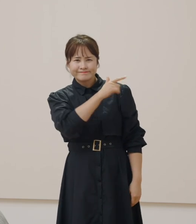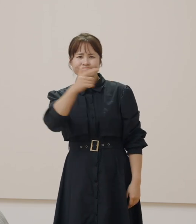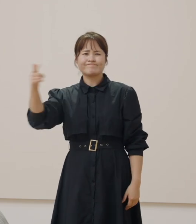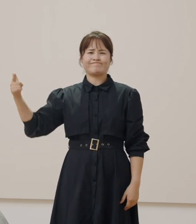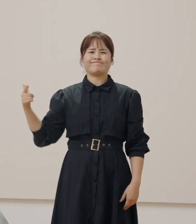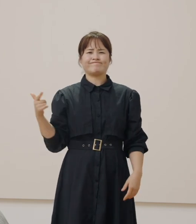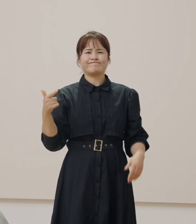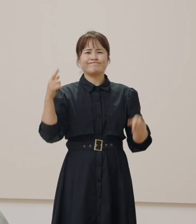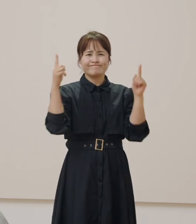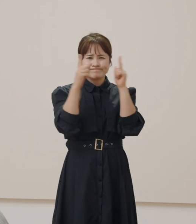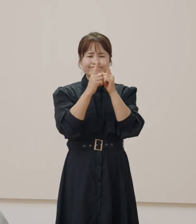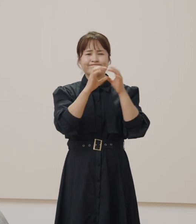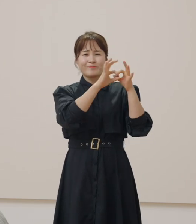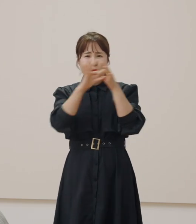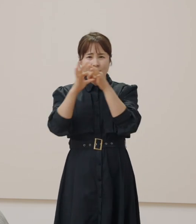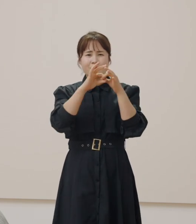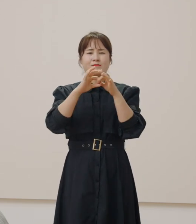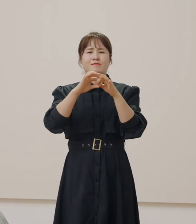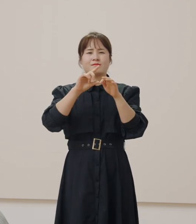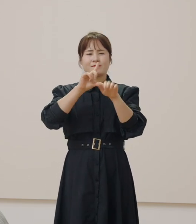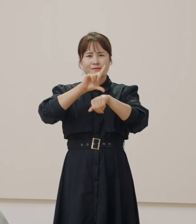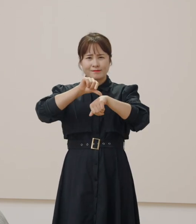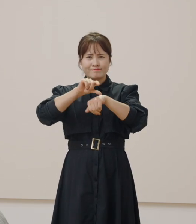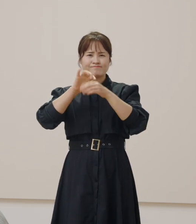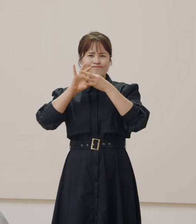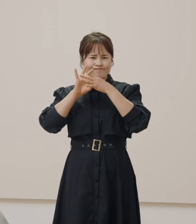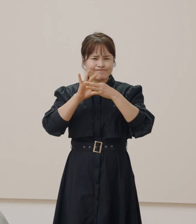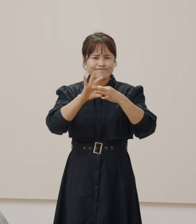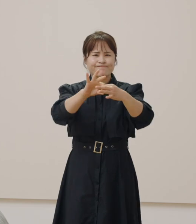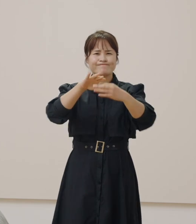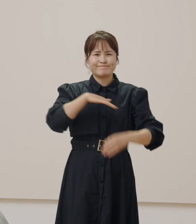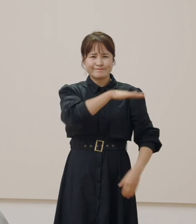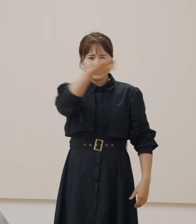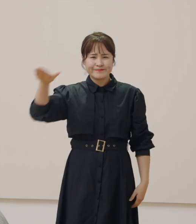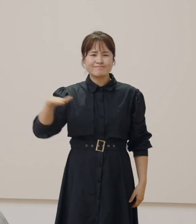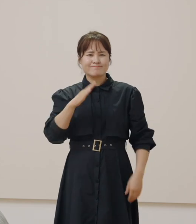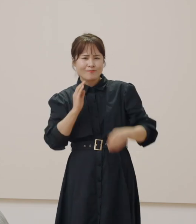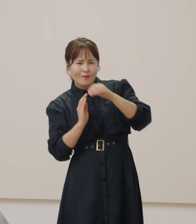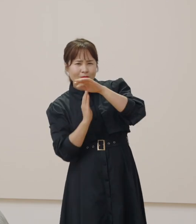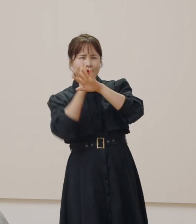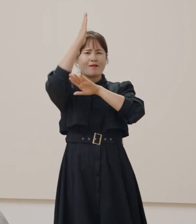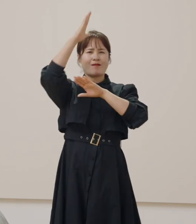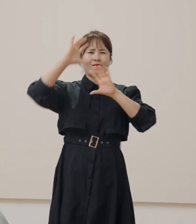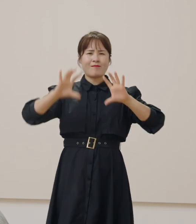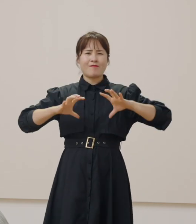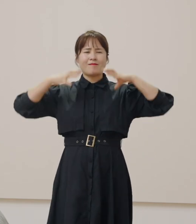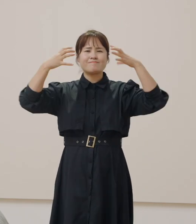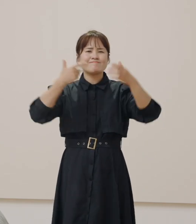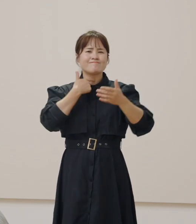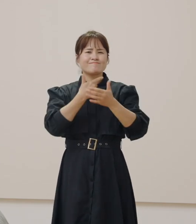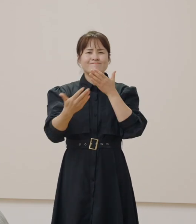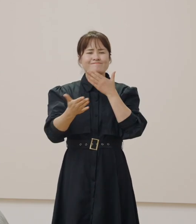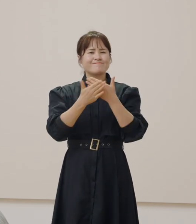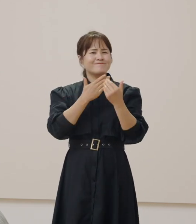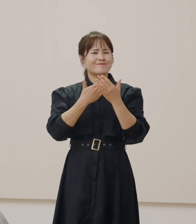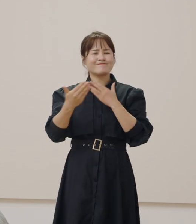여러 가지 만남과 관계의 시간 끝에 우리는 초월된 세계를 경험할지도 모릅니다.